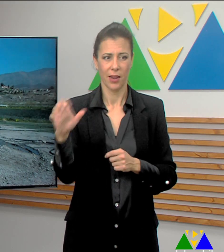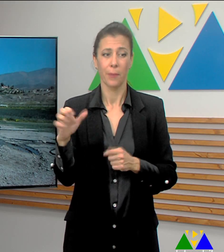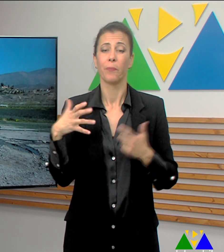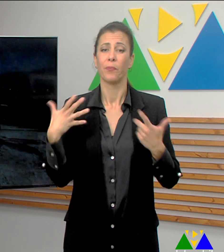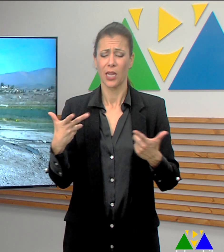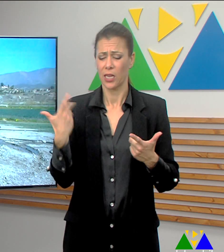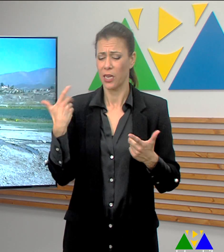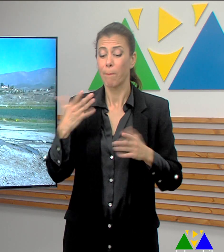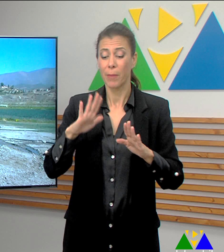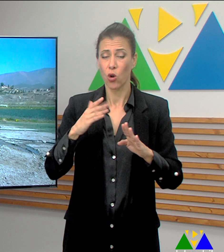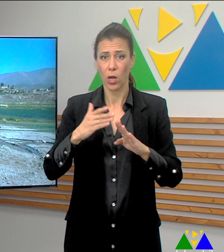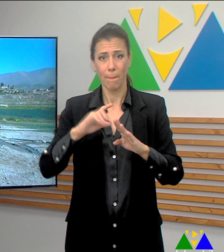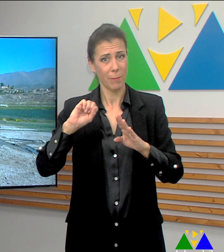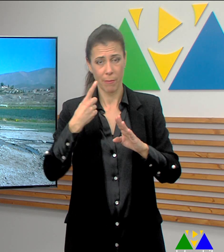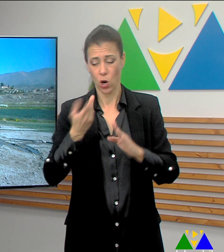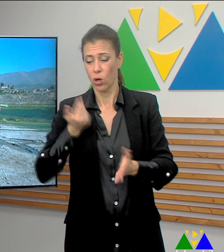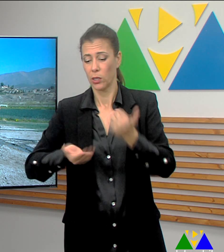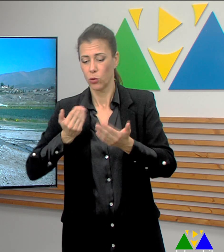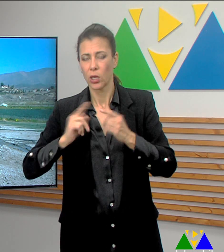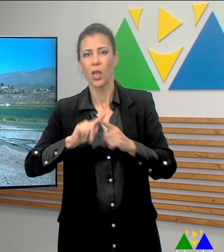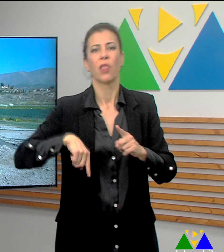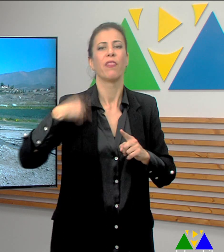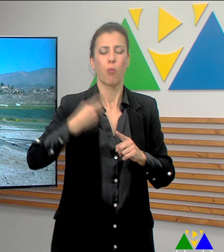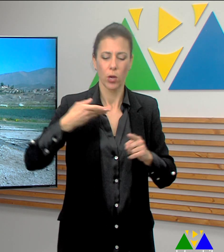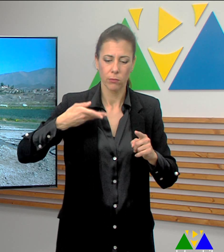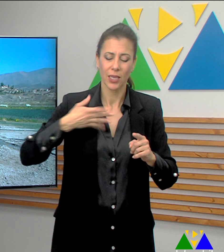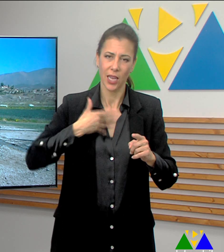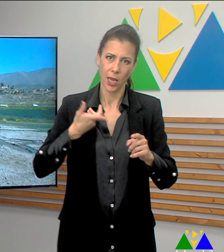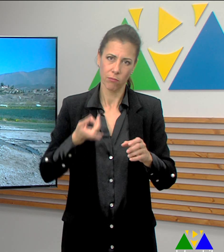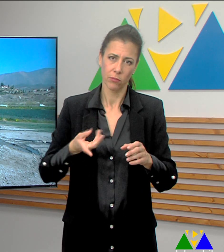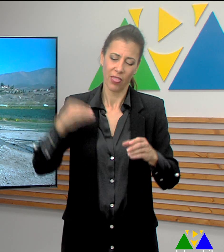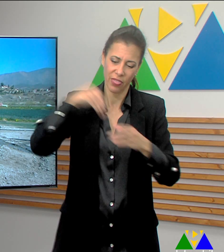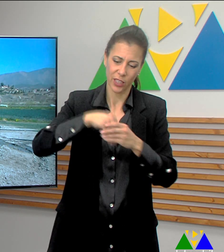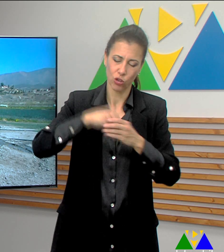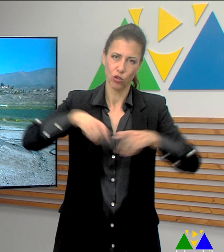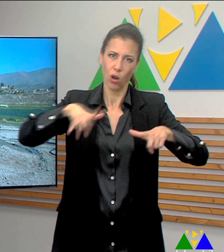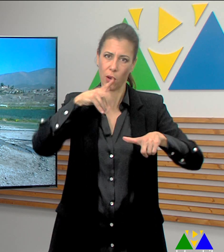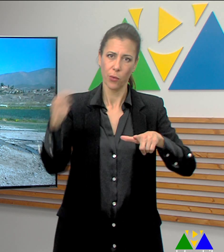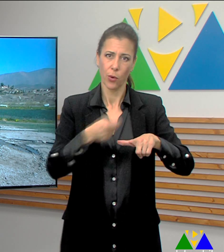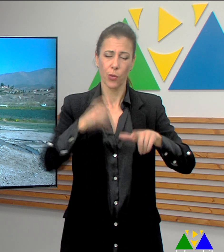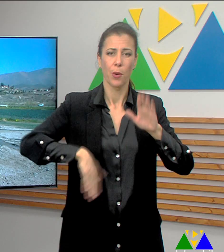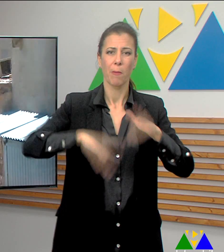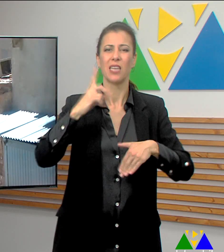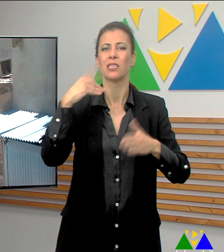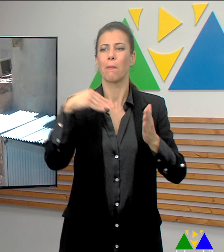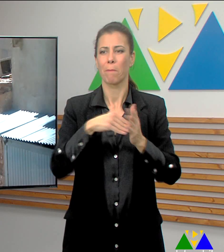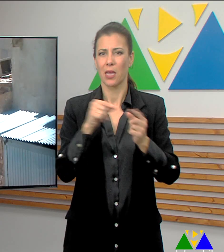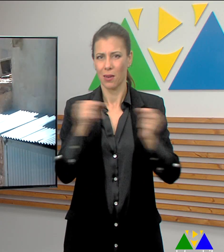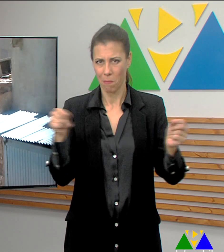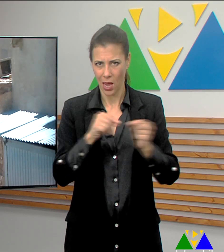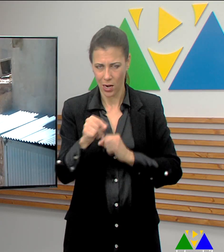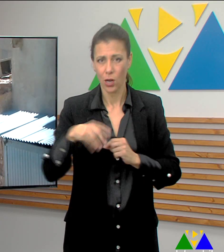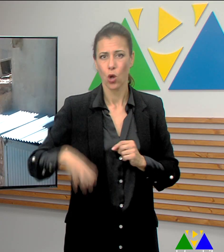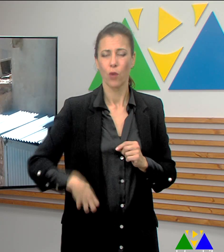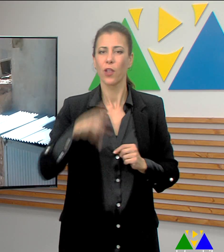habían desmontado y que lo quiso meter en cultivo de regadío, y que son más de 1000 marjales lo que tenía ahí el conde de